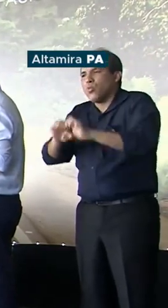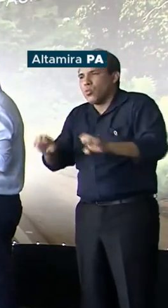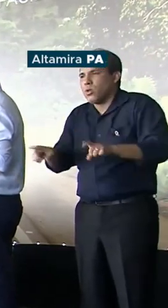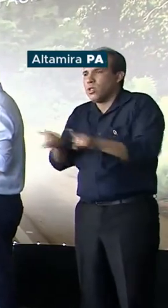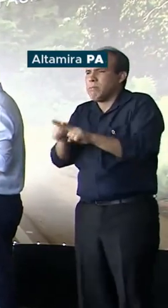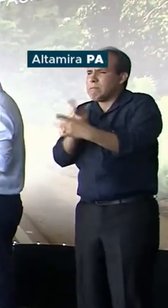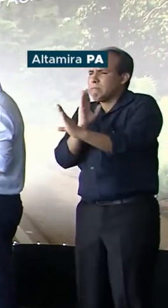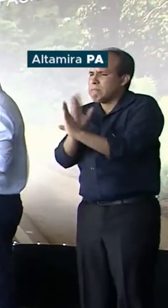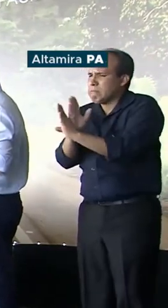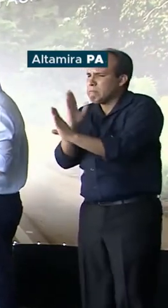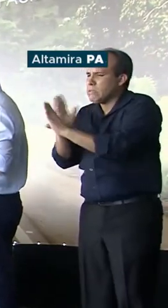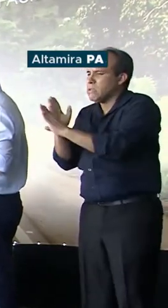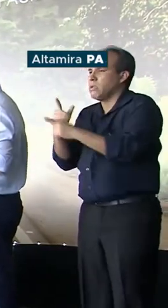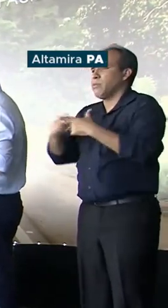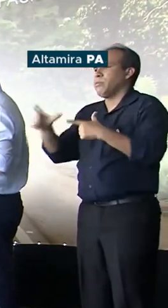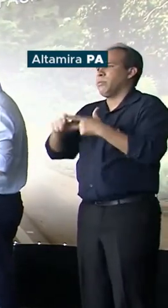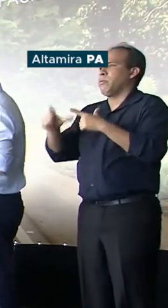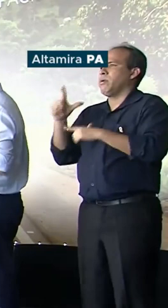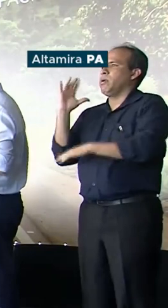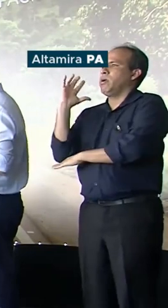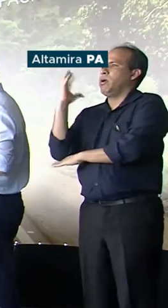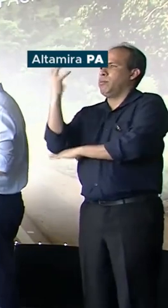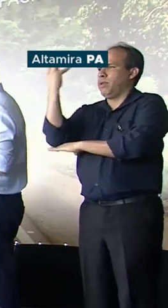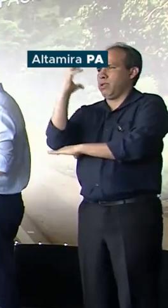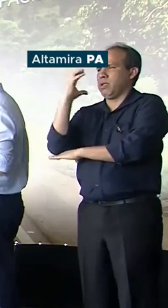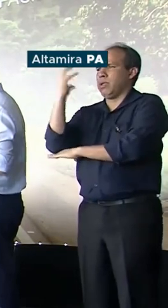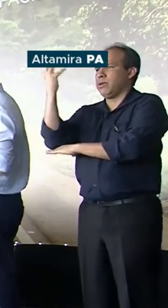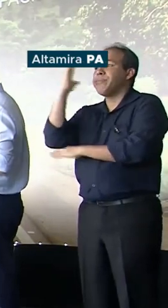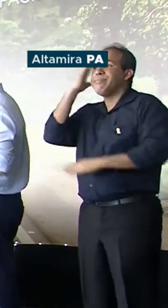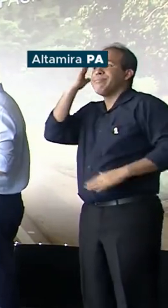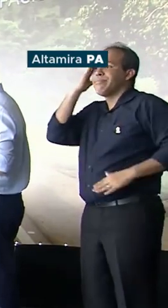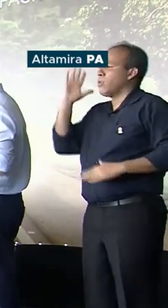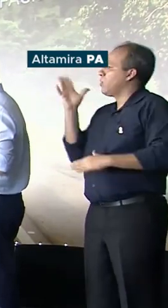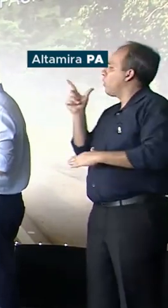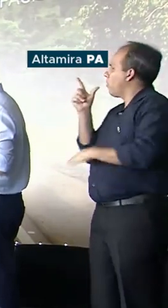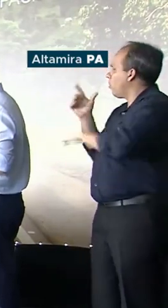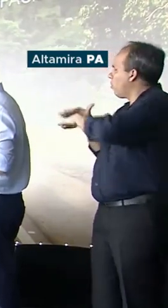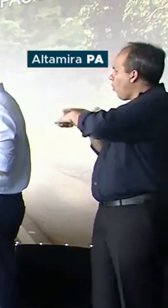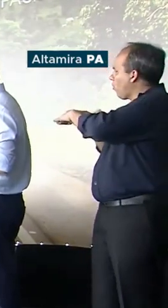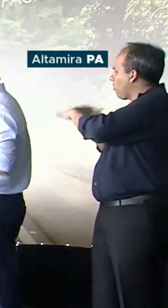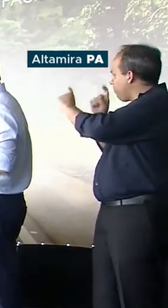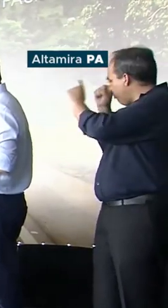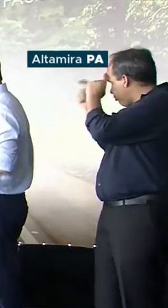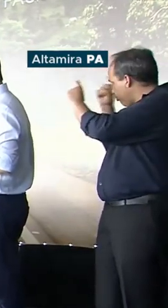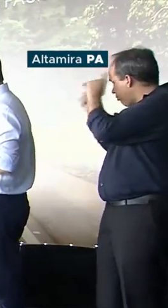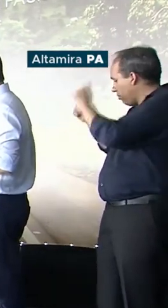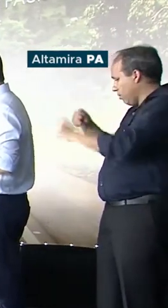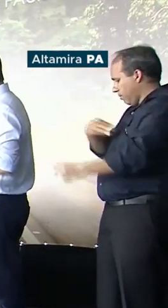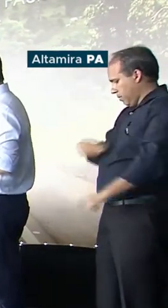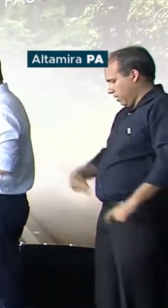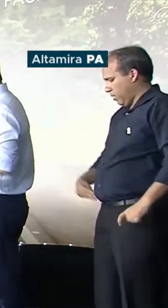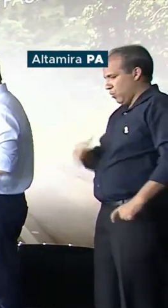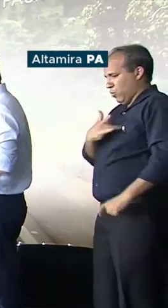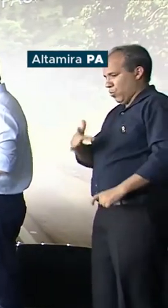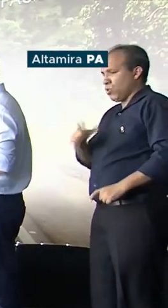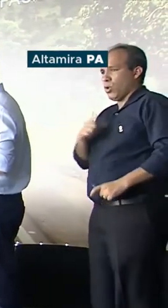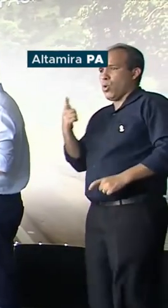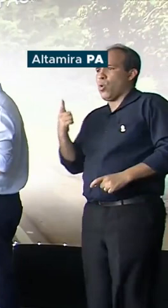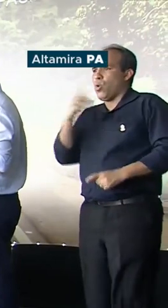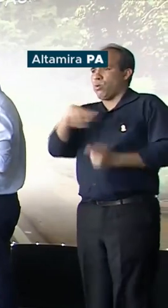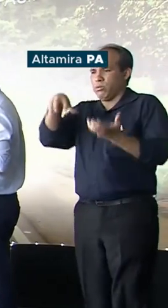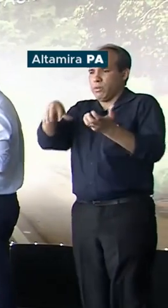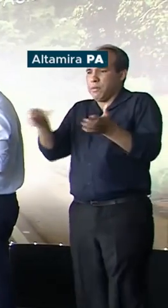entraves ambientais. Eu sei, conversei com o ministro Onyx. Nós temos hoje no Congresso um novo marco